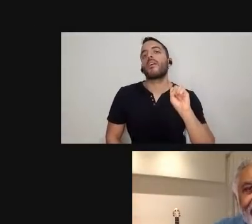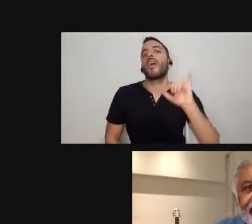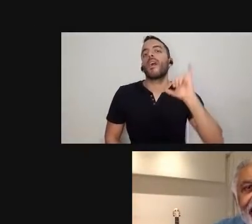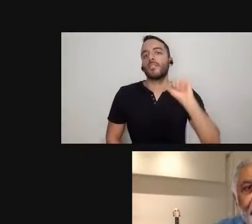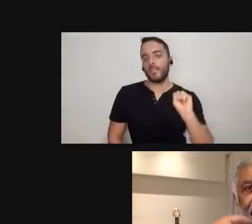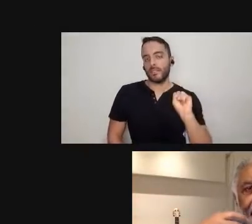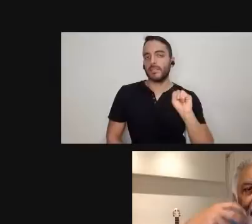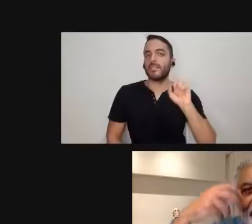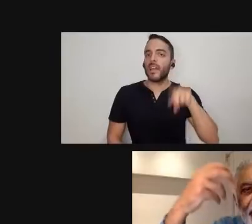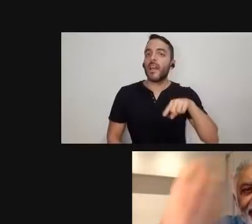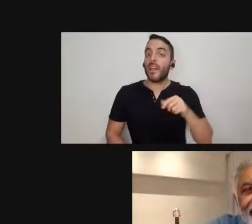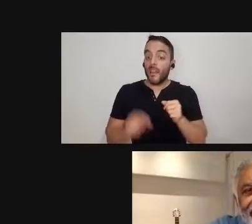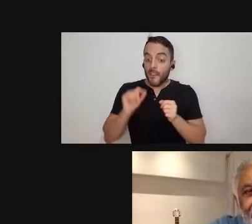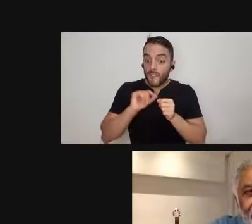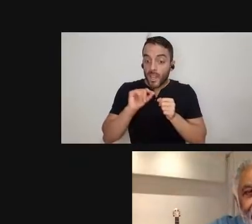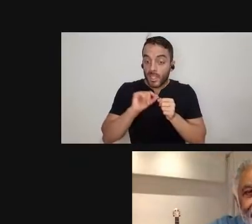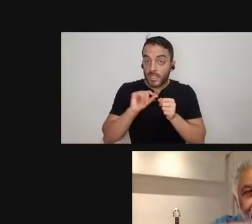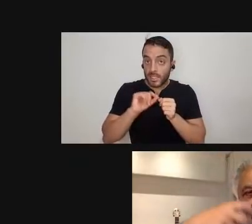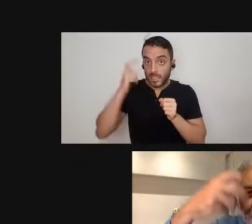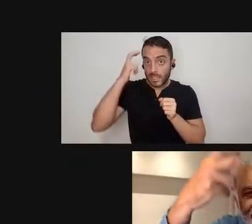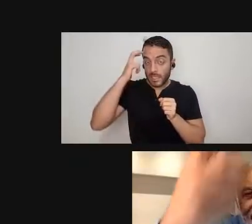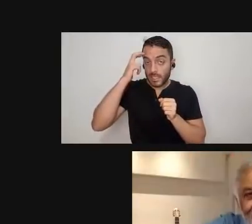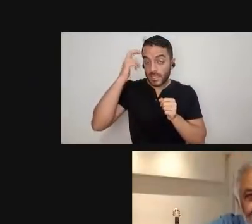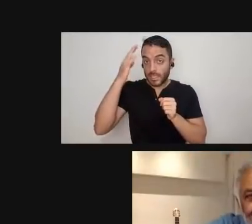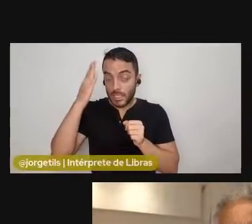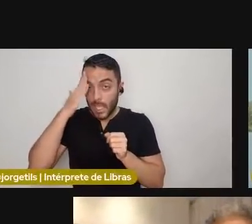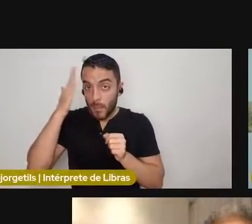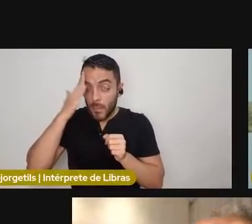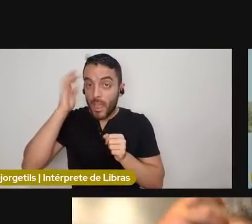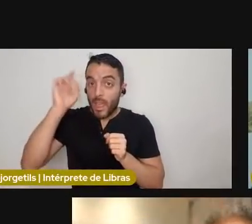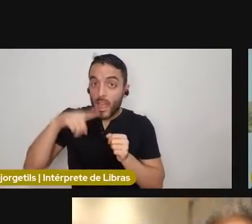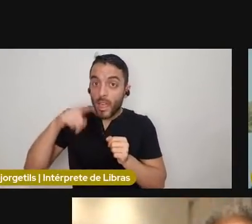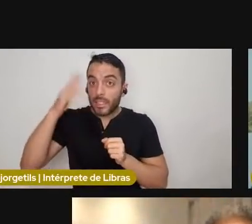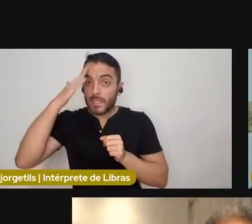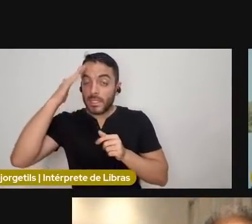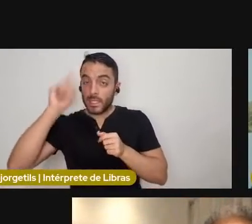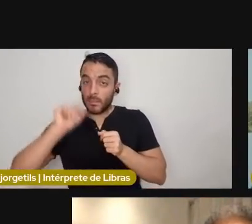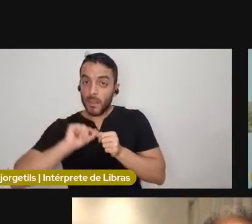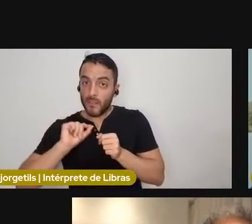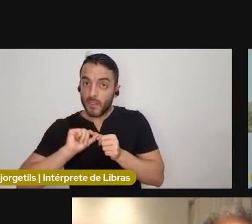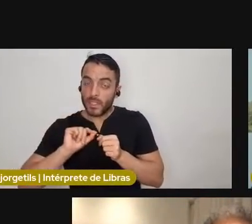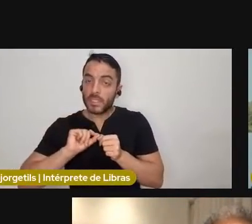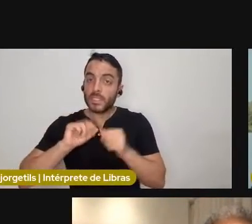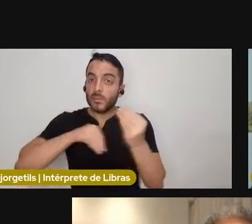do fazer é saber, saber e fazer,